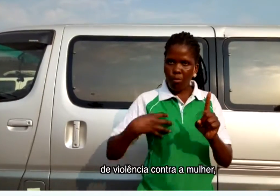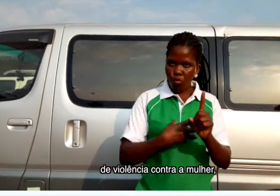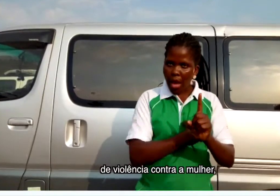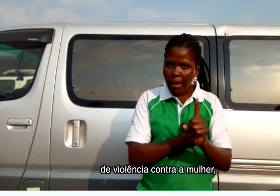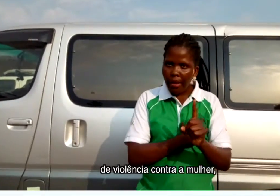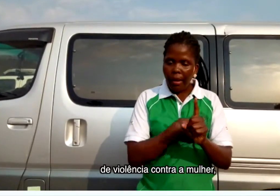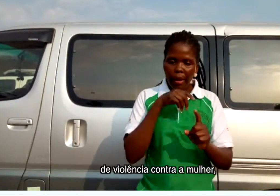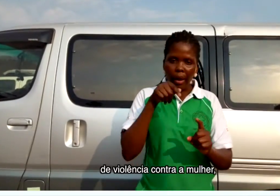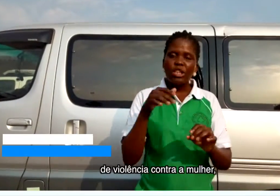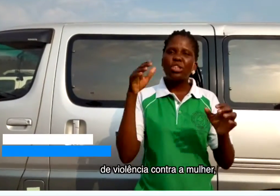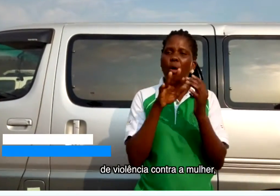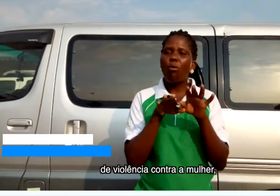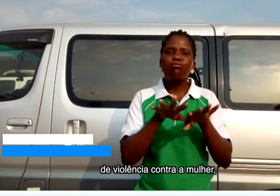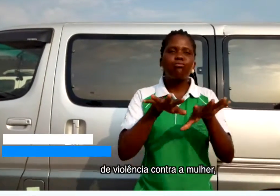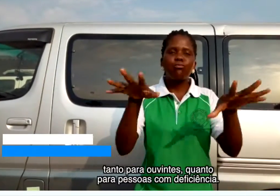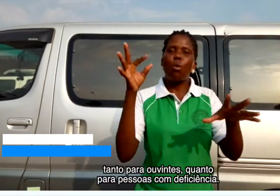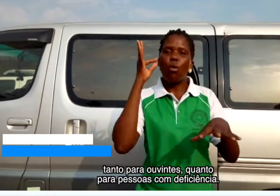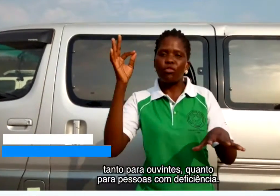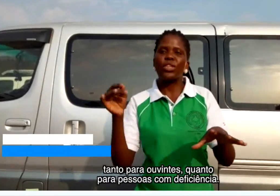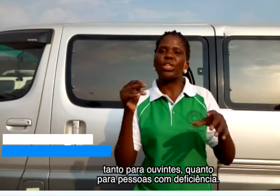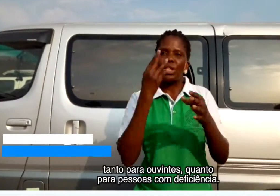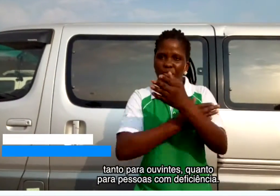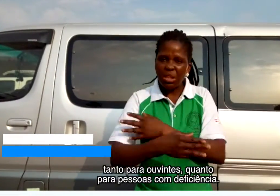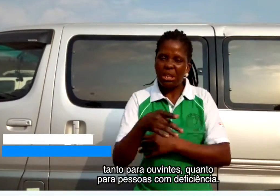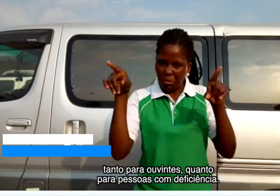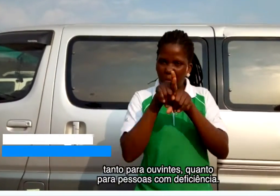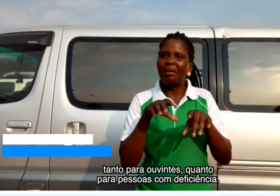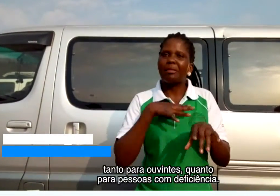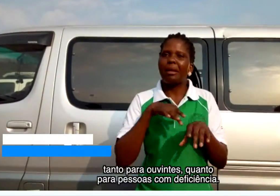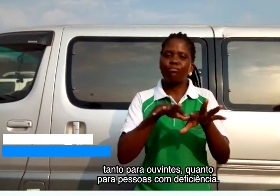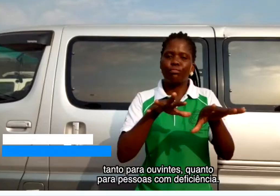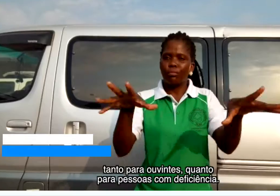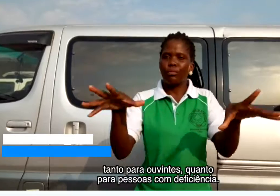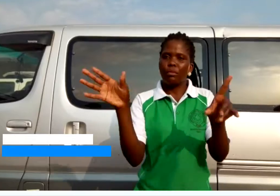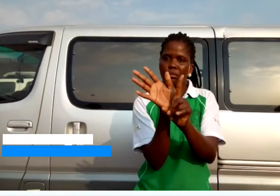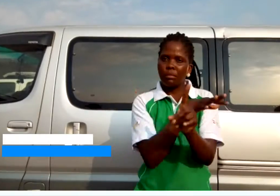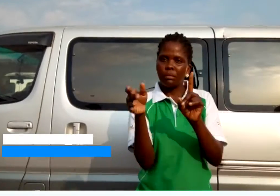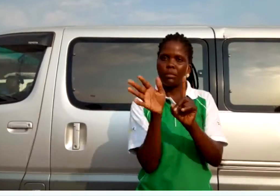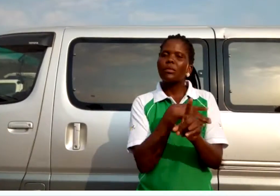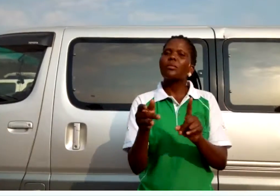de violência contra a mulher, tanto para ouvintes quanto para pessoas com deficiência.